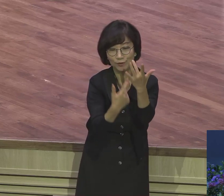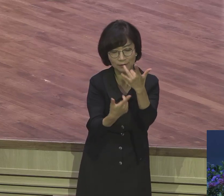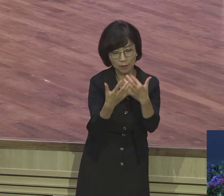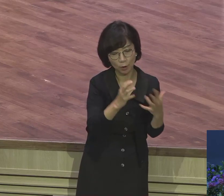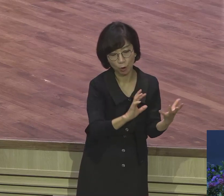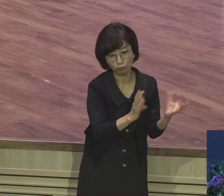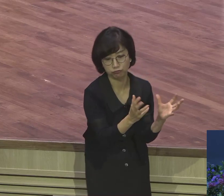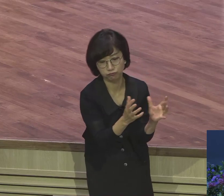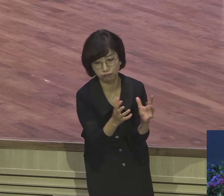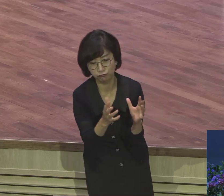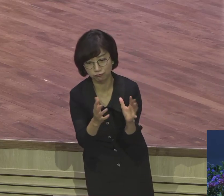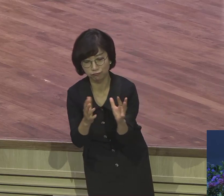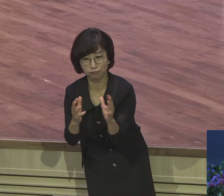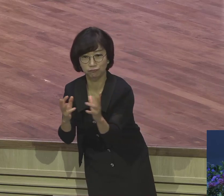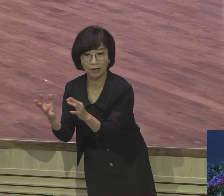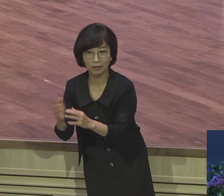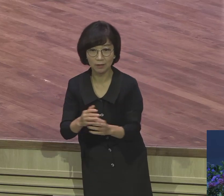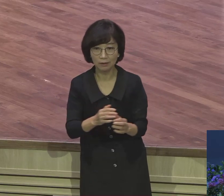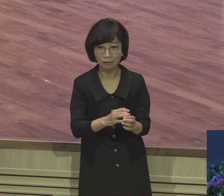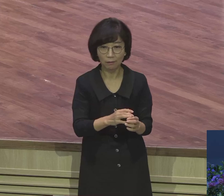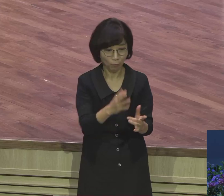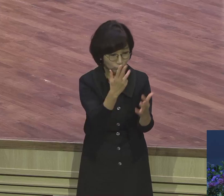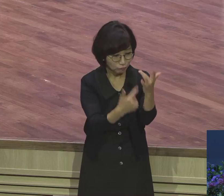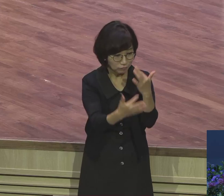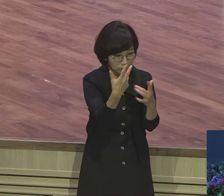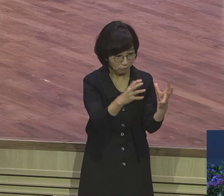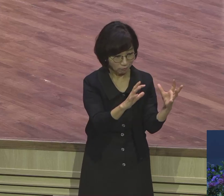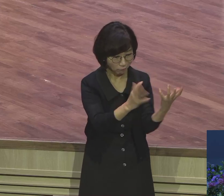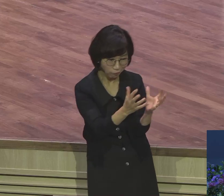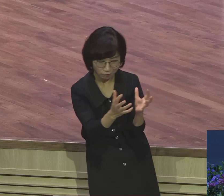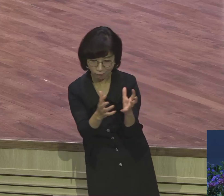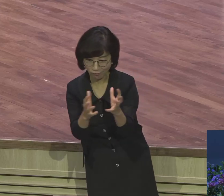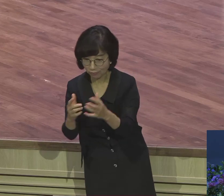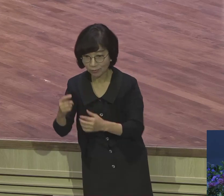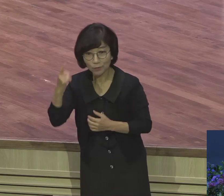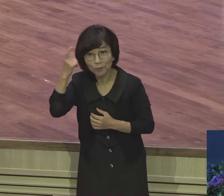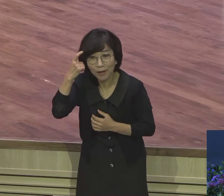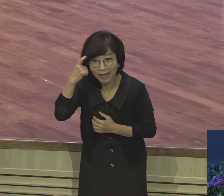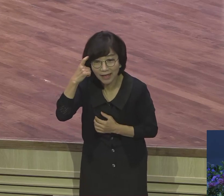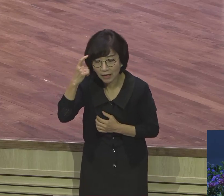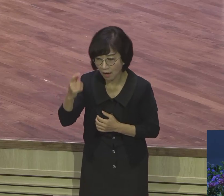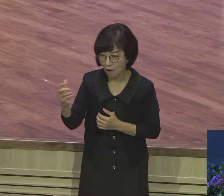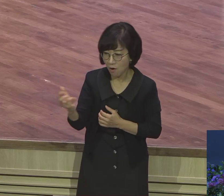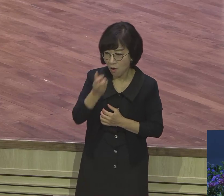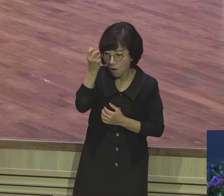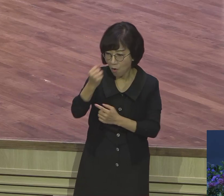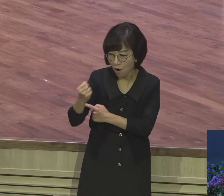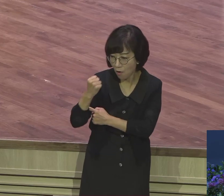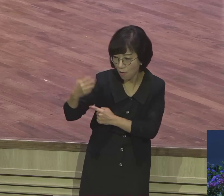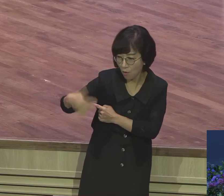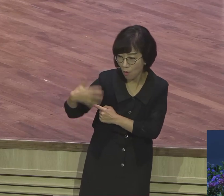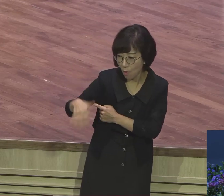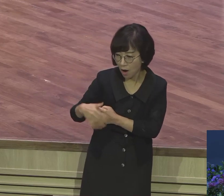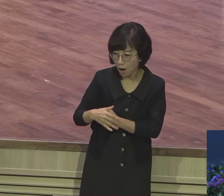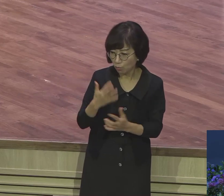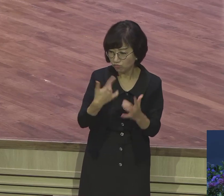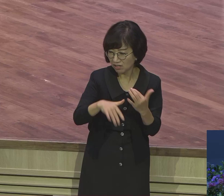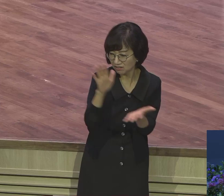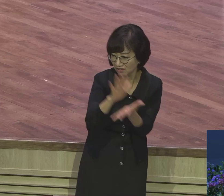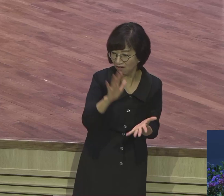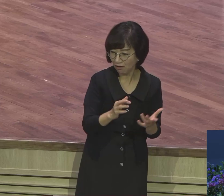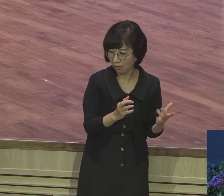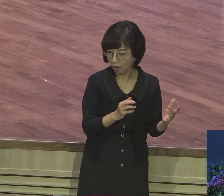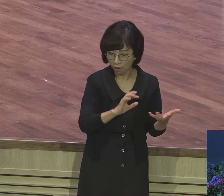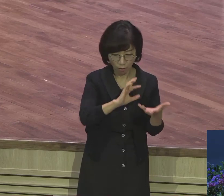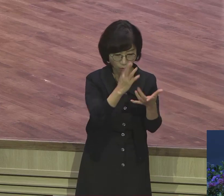초대교의 성도들 굴러다니는 불덩어리 그만큼 성령의 능력을 힘입으시기 그만큼